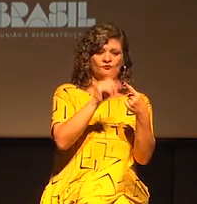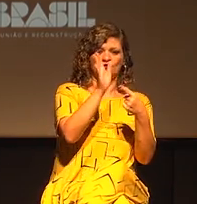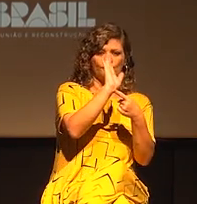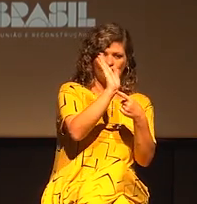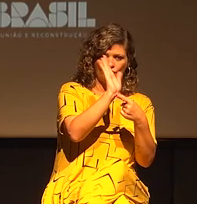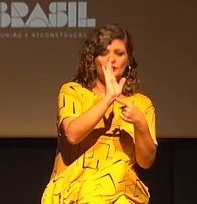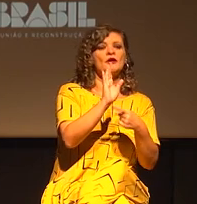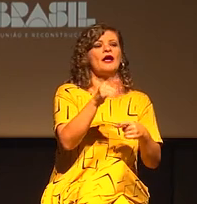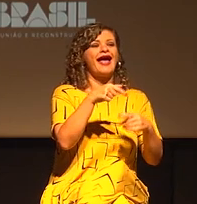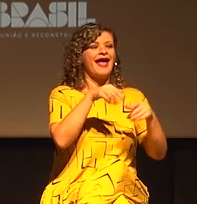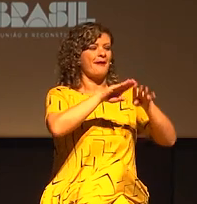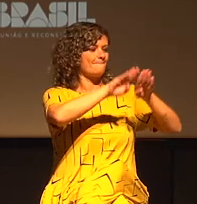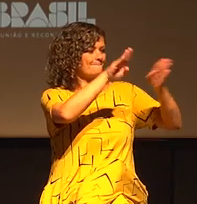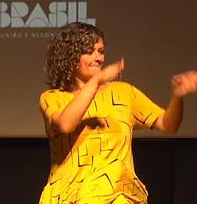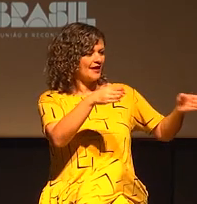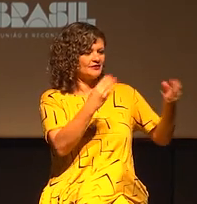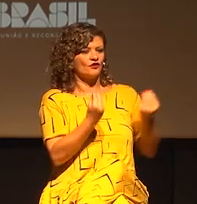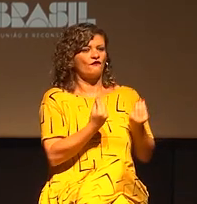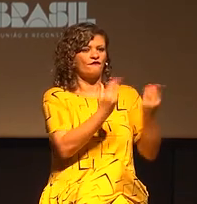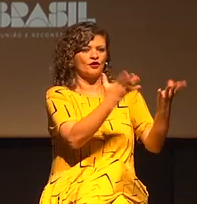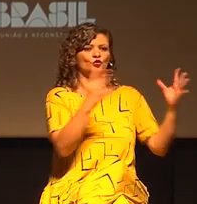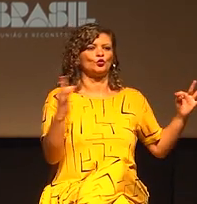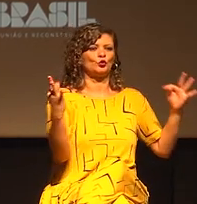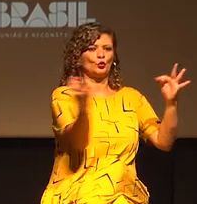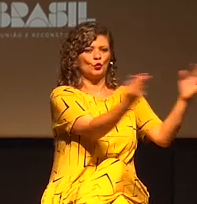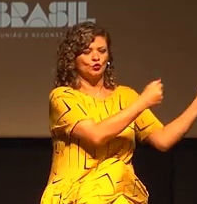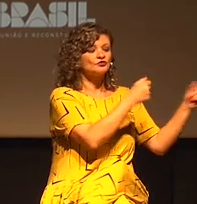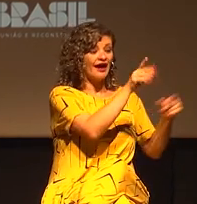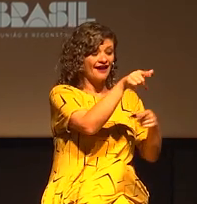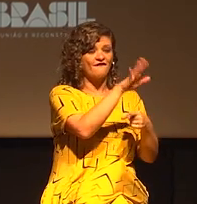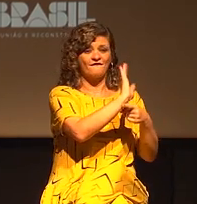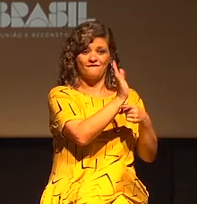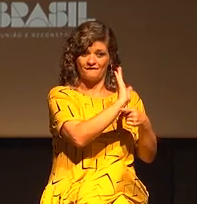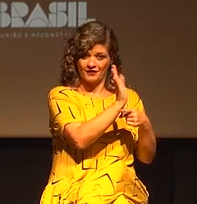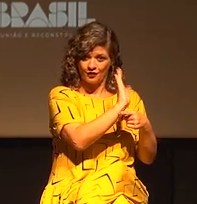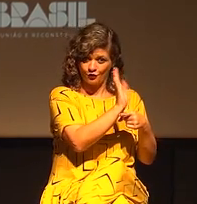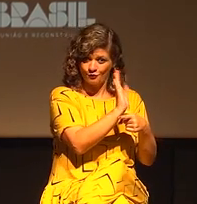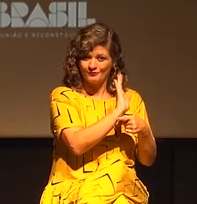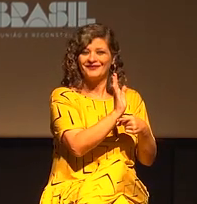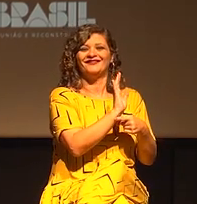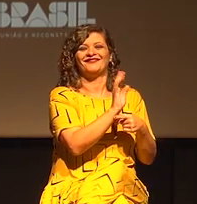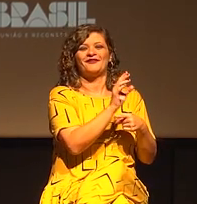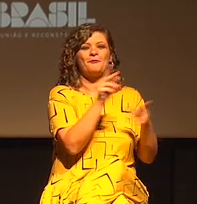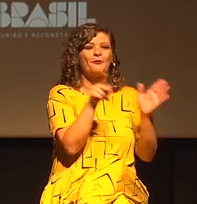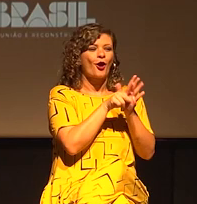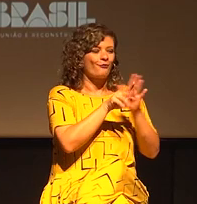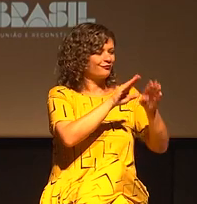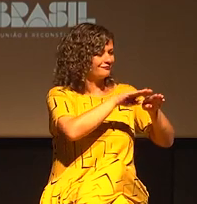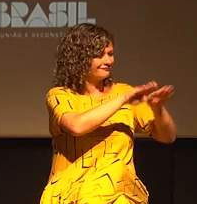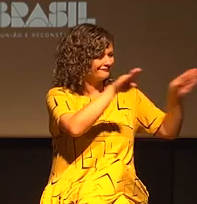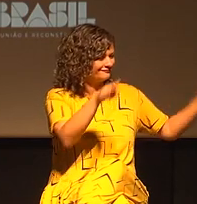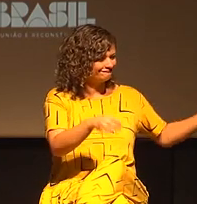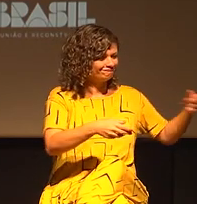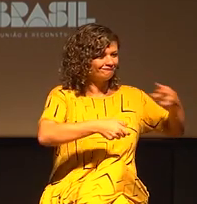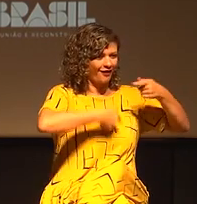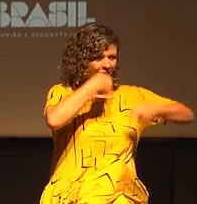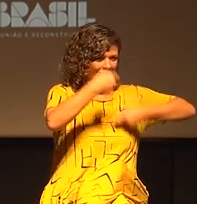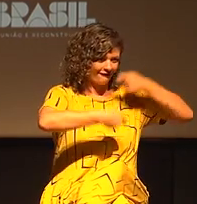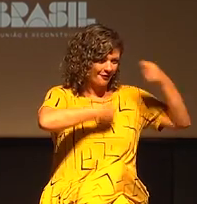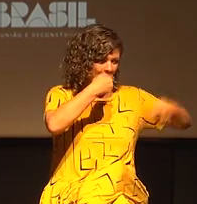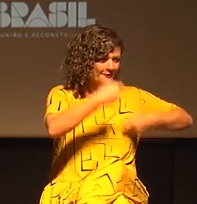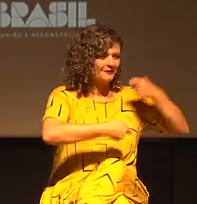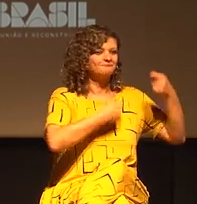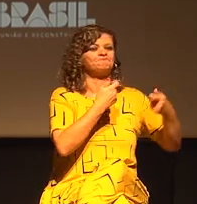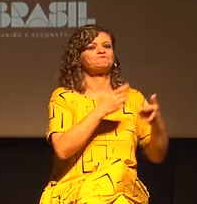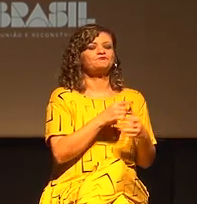mesa para todos né que foi um filme sobre o refeitório e que a gastromotiva fez que veio o máximo botuva eh